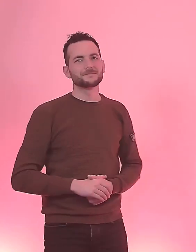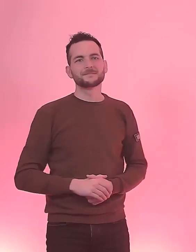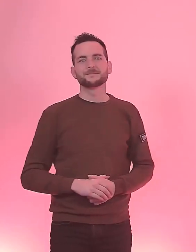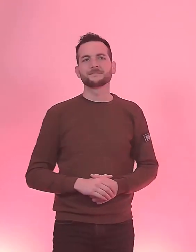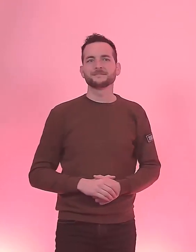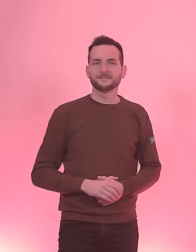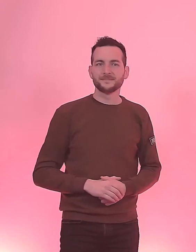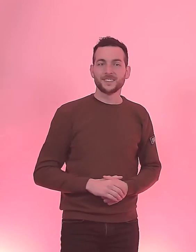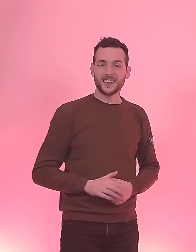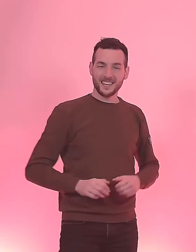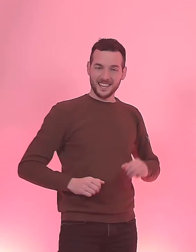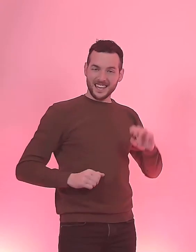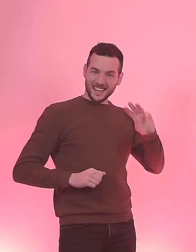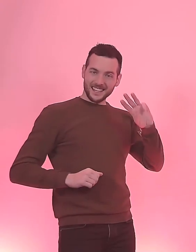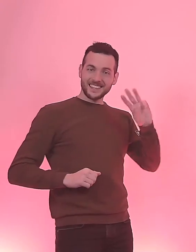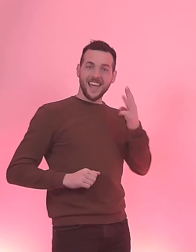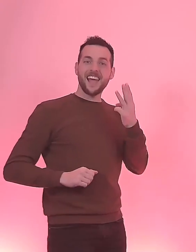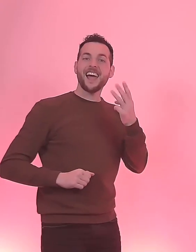m